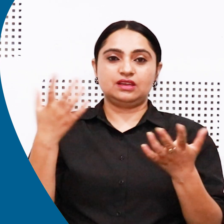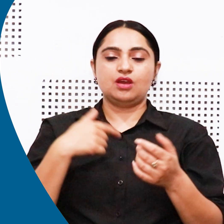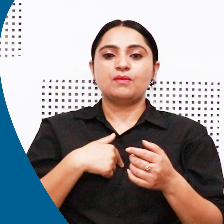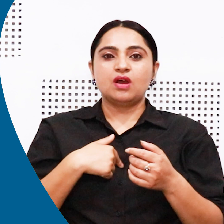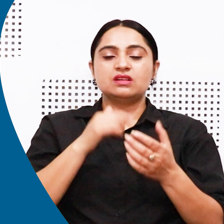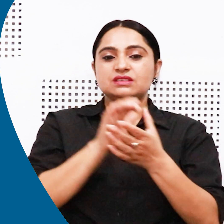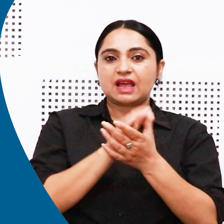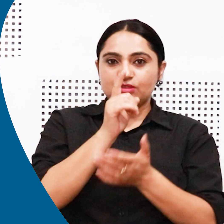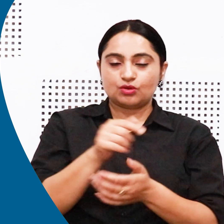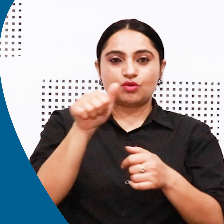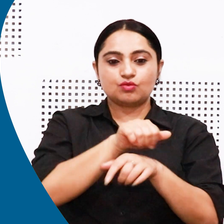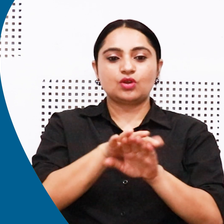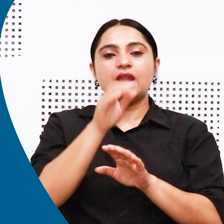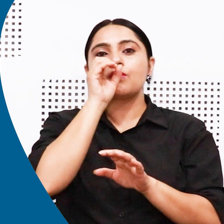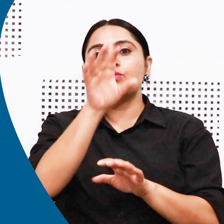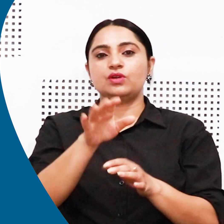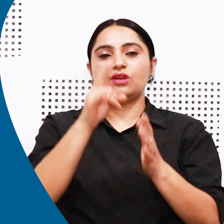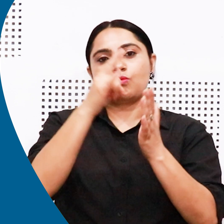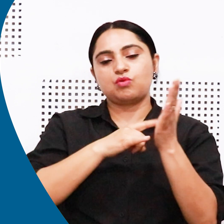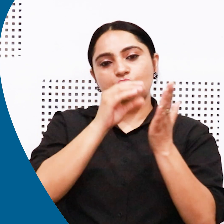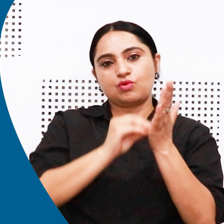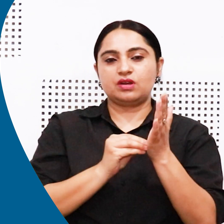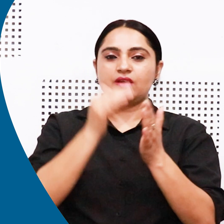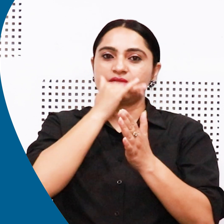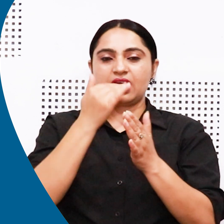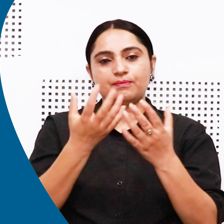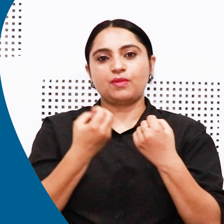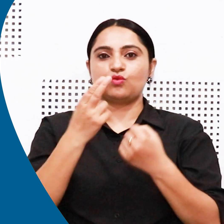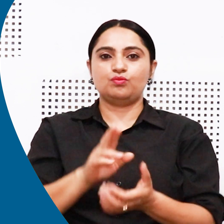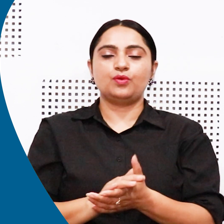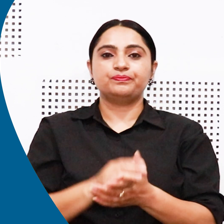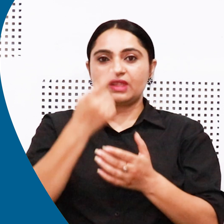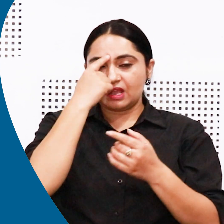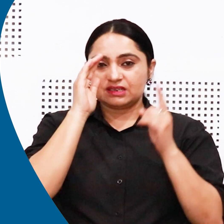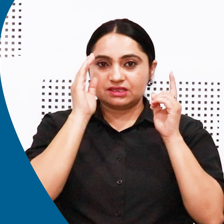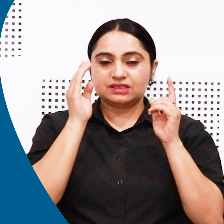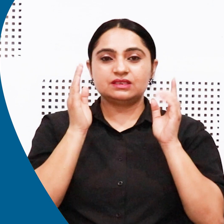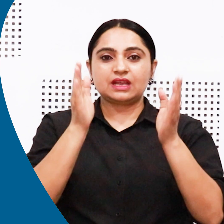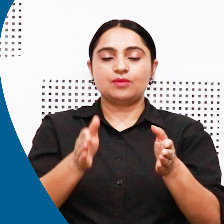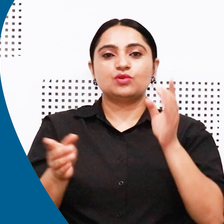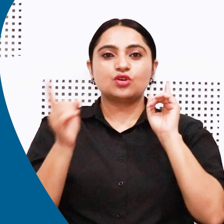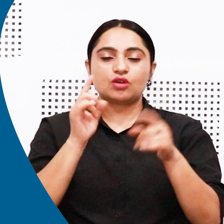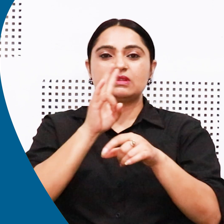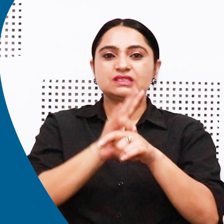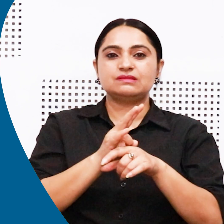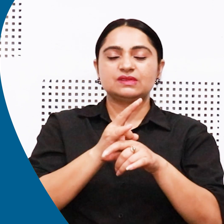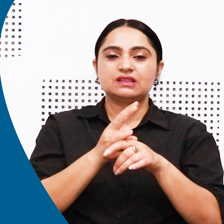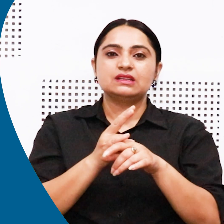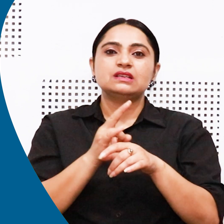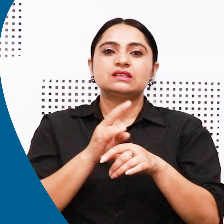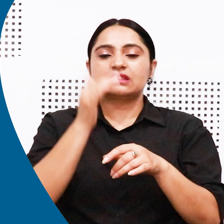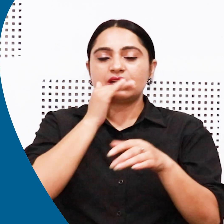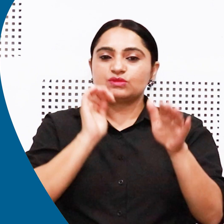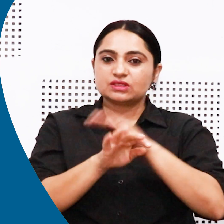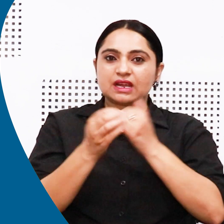मैले साथी हुन् अनि उनलाई भने अनि फर्म भरेर सिक्नुभयो। टिकापुर नगरपालिकाले सिपमूलक तालिम चलाउन लागेको बारेमा रेडियोबाट सूचना पाउने